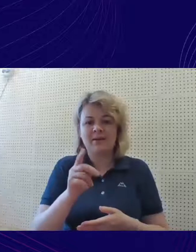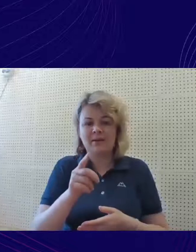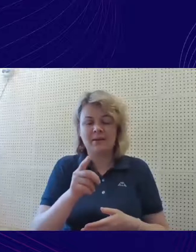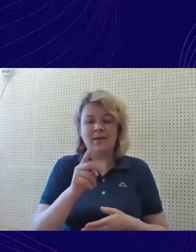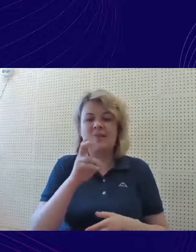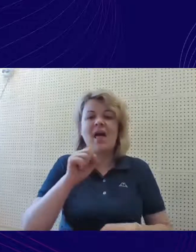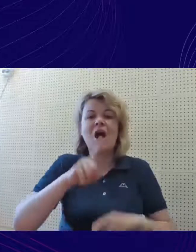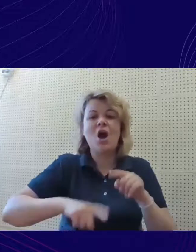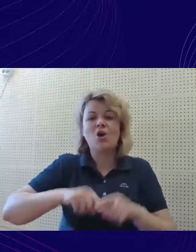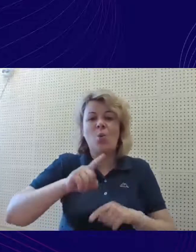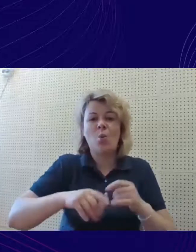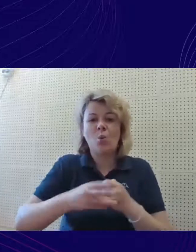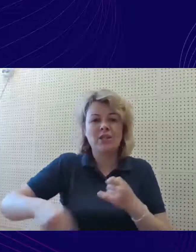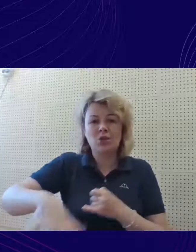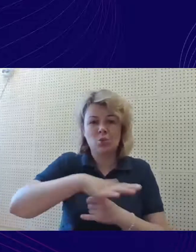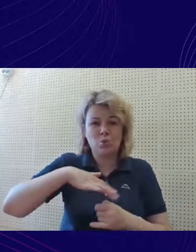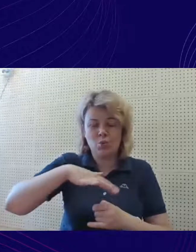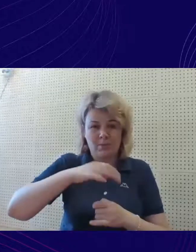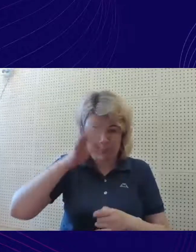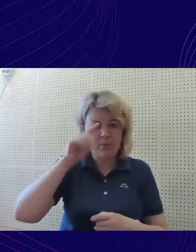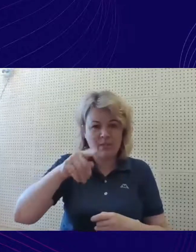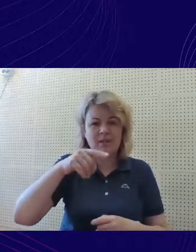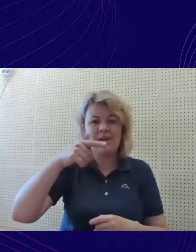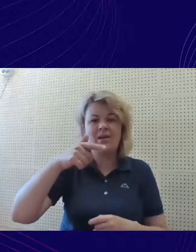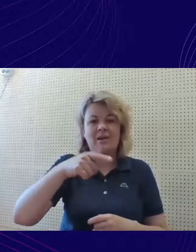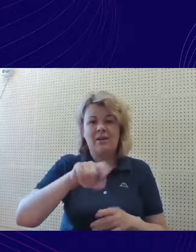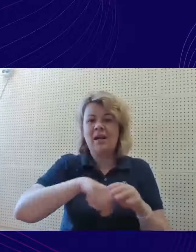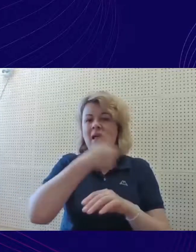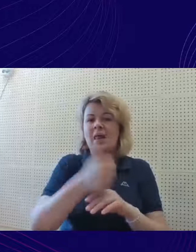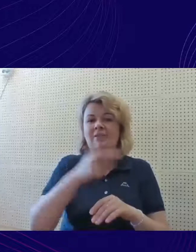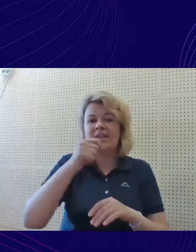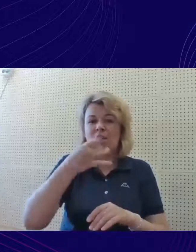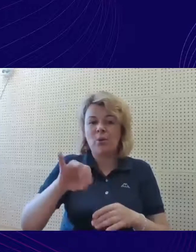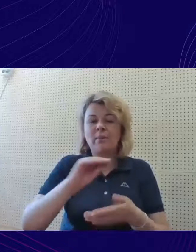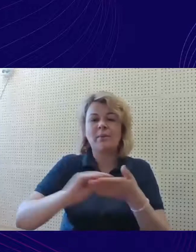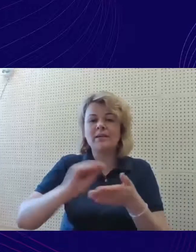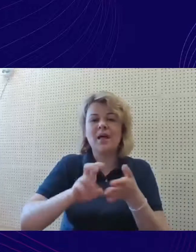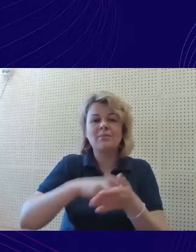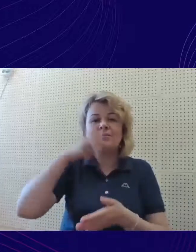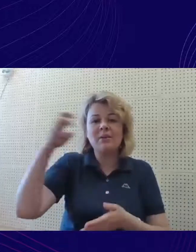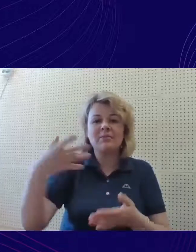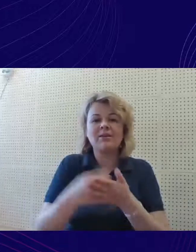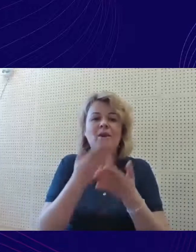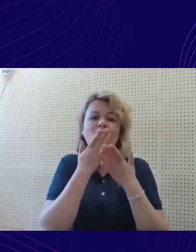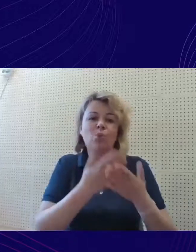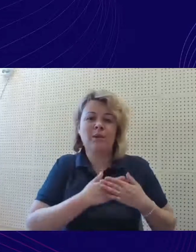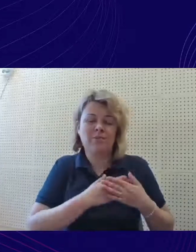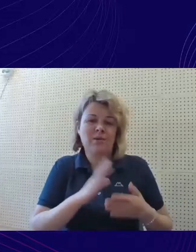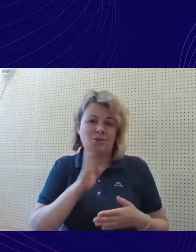на родину, да, помните, вот герой письма писал любимой женщине. И эти